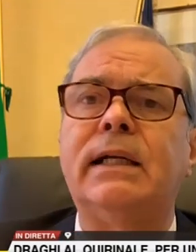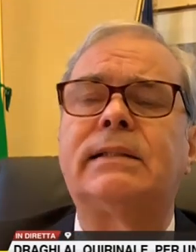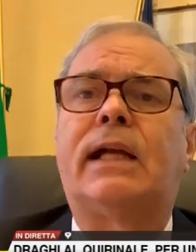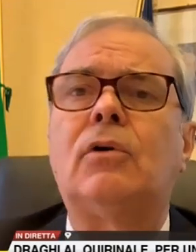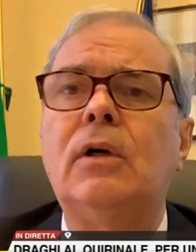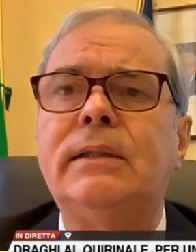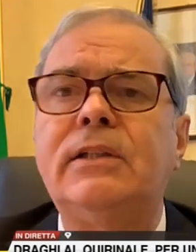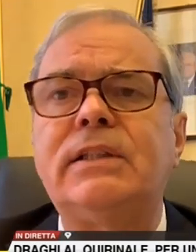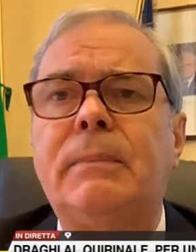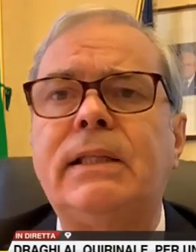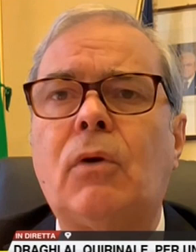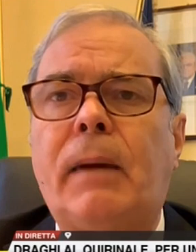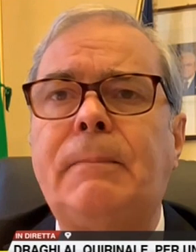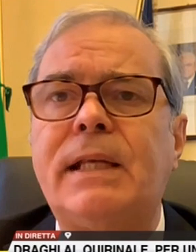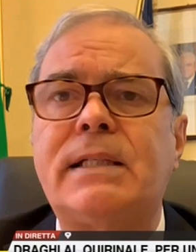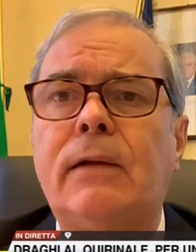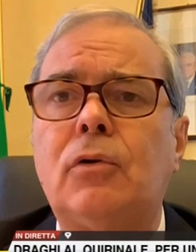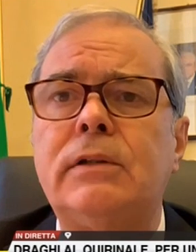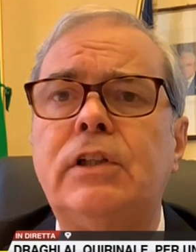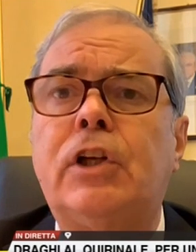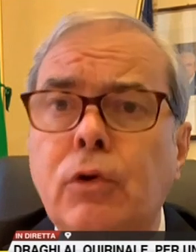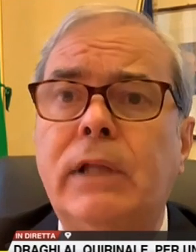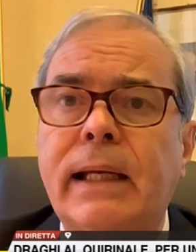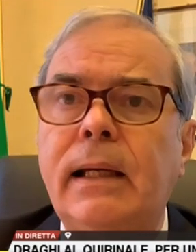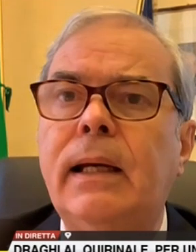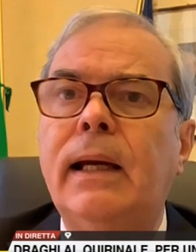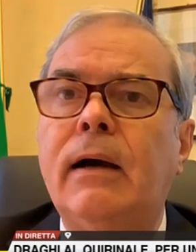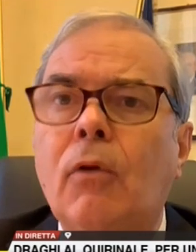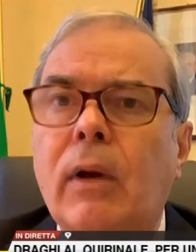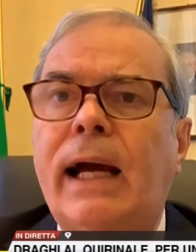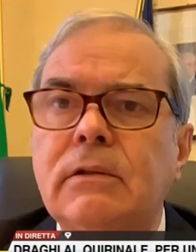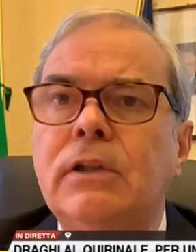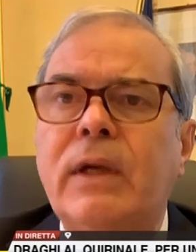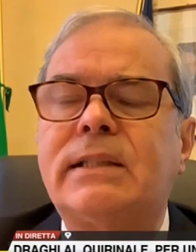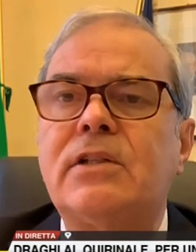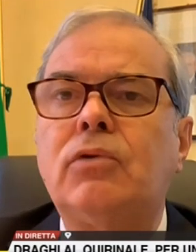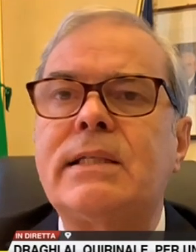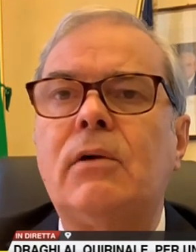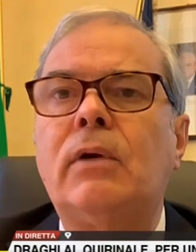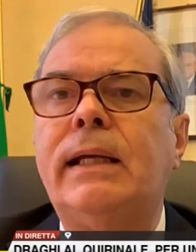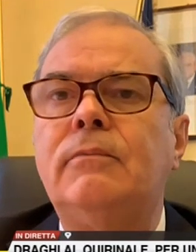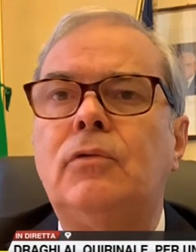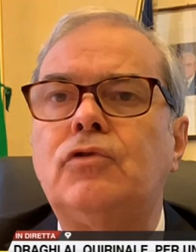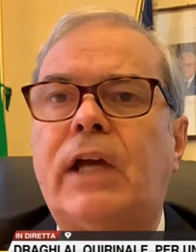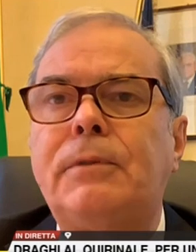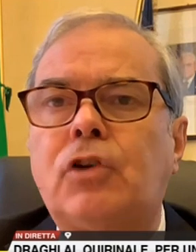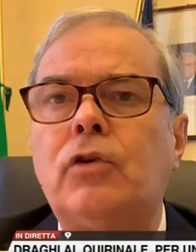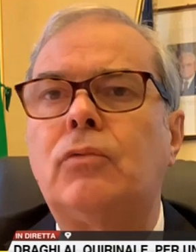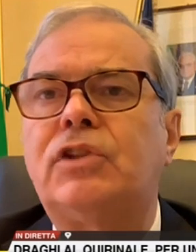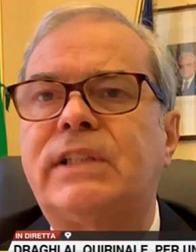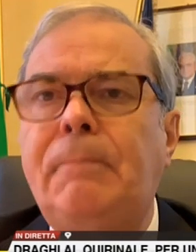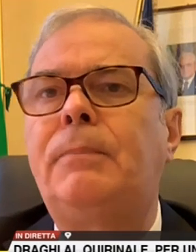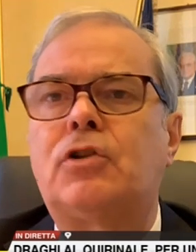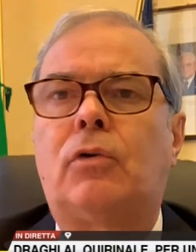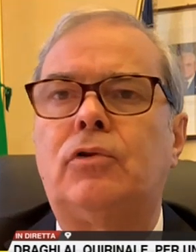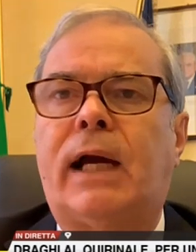quali stanno decisamente ormai pensando di chiudere. Ora, in questa situazione non c'era bisogno, non